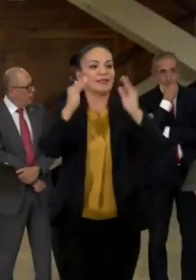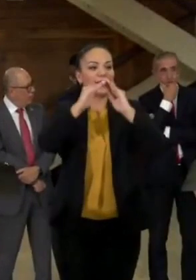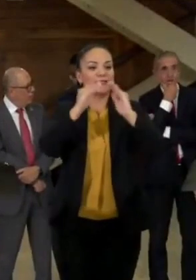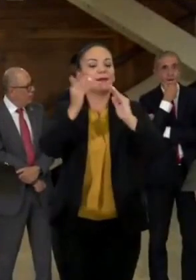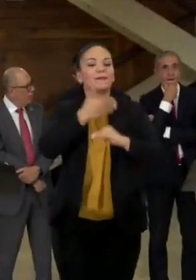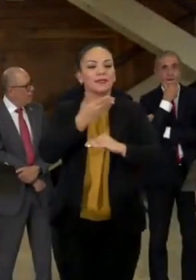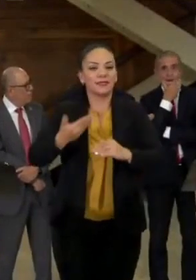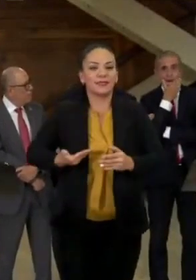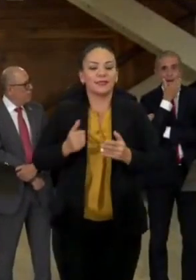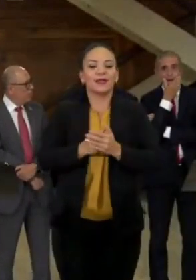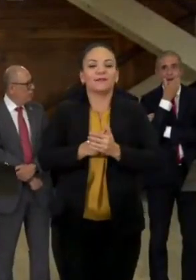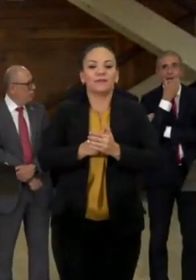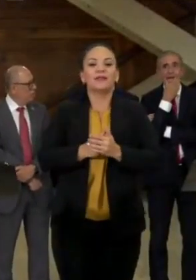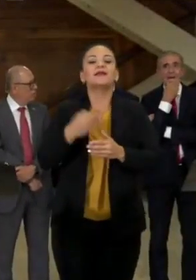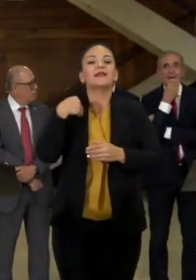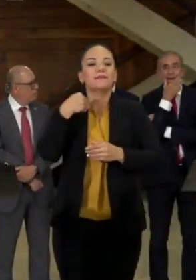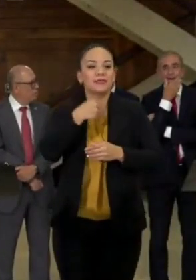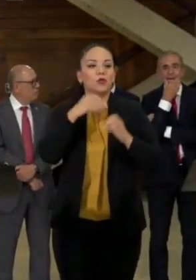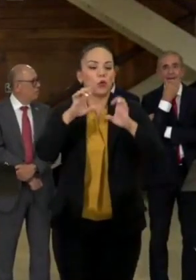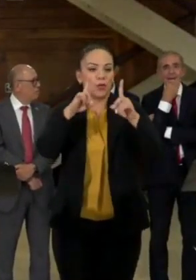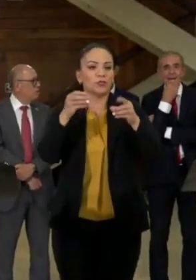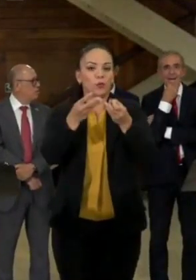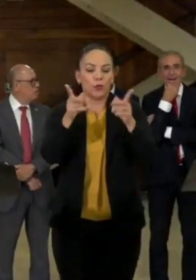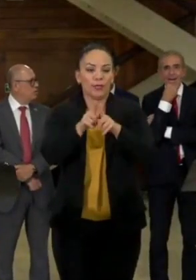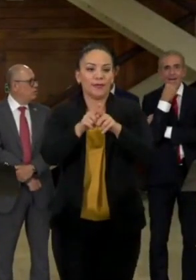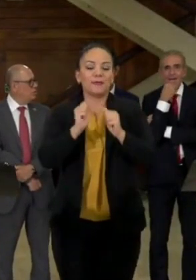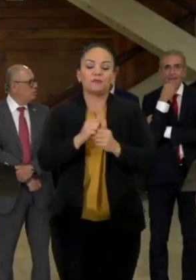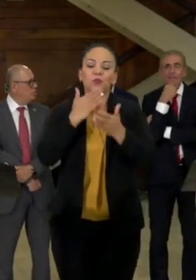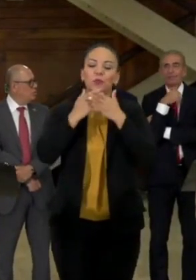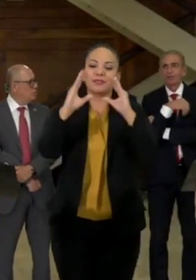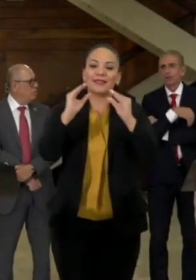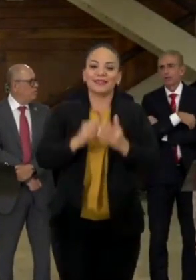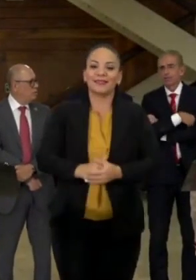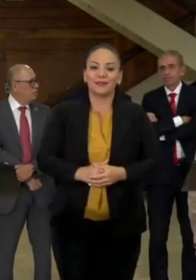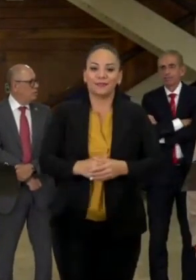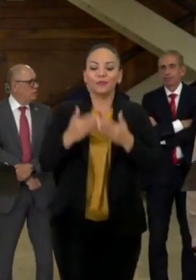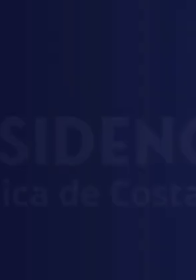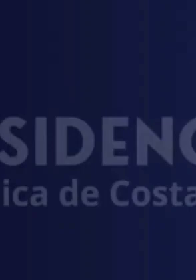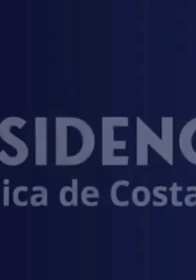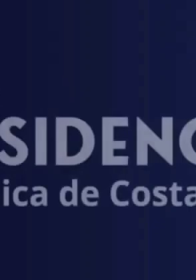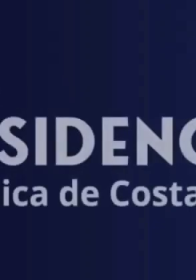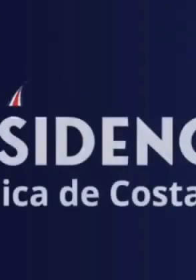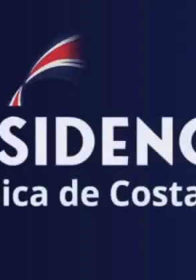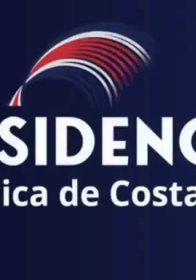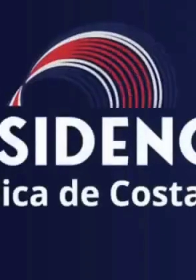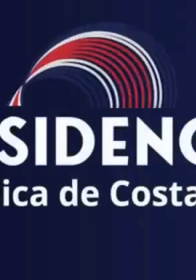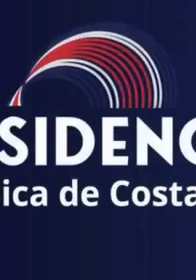Presidencial y del Ministerio de Educación Pública. Buenas tardes. Muchas gracias.